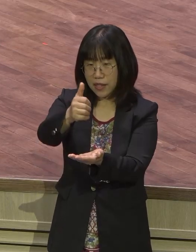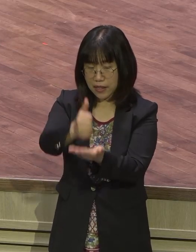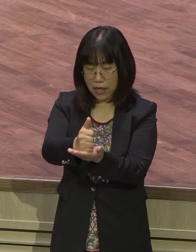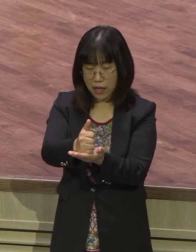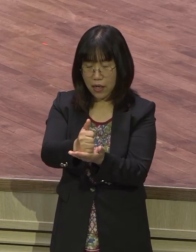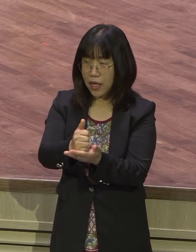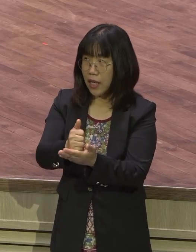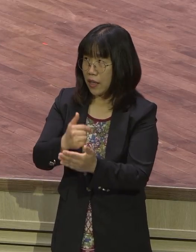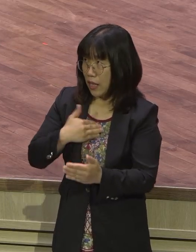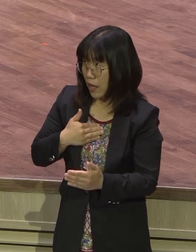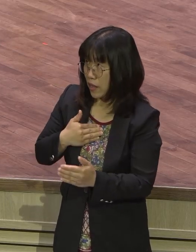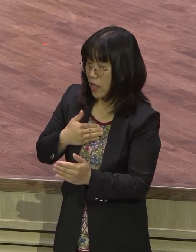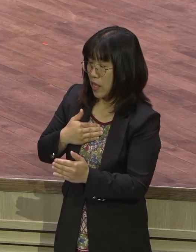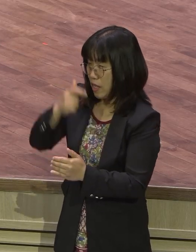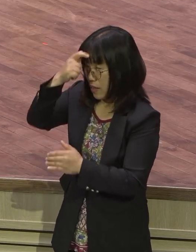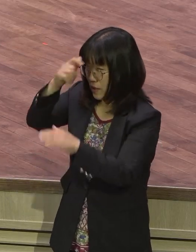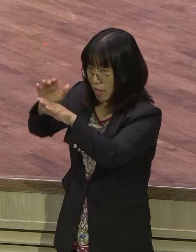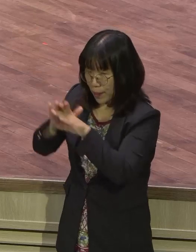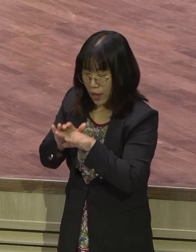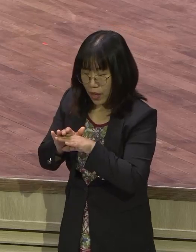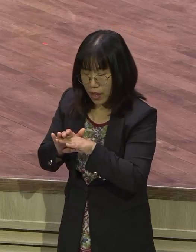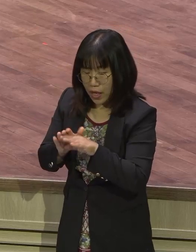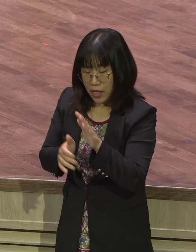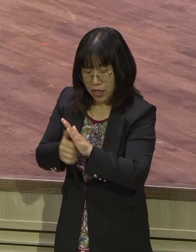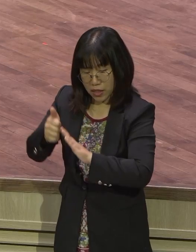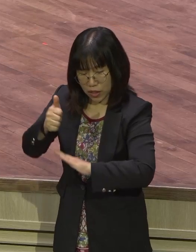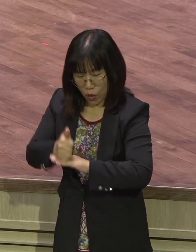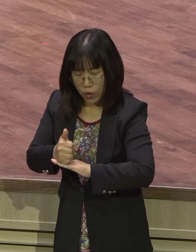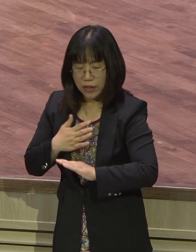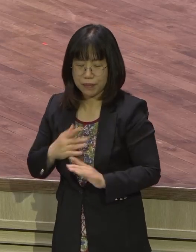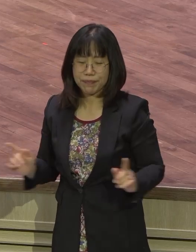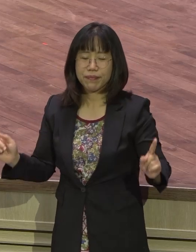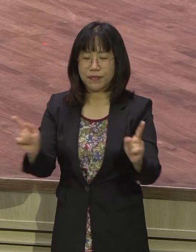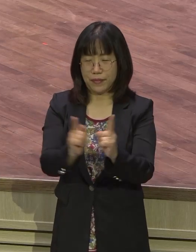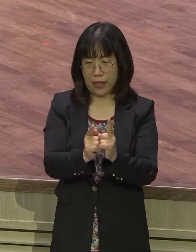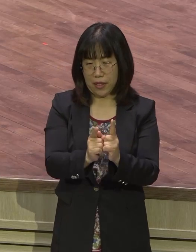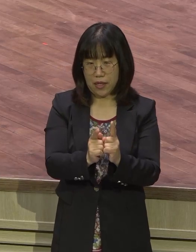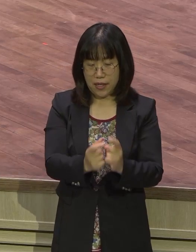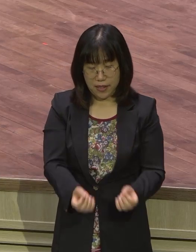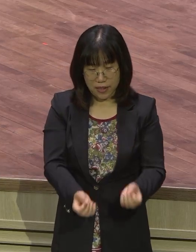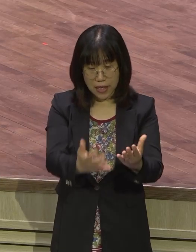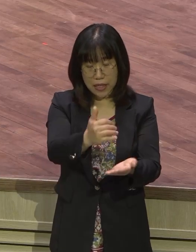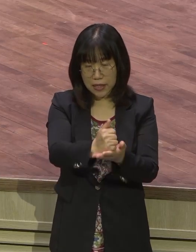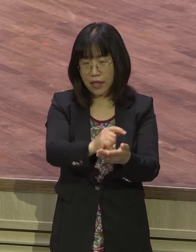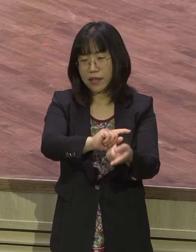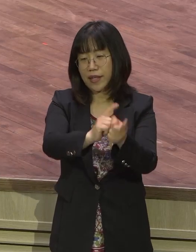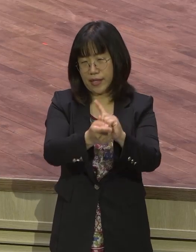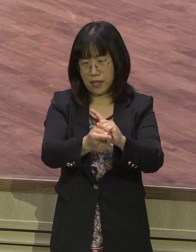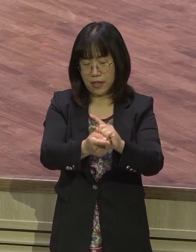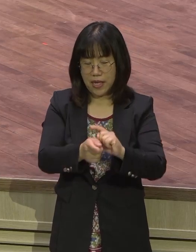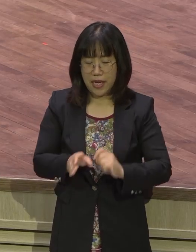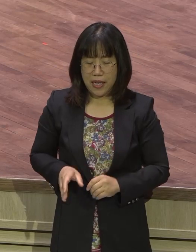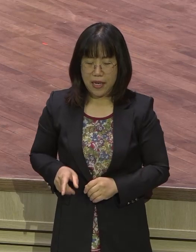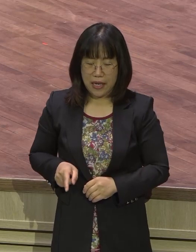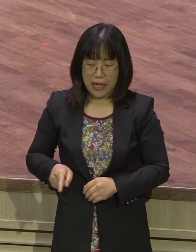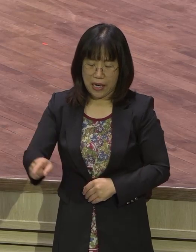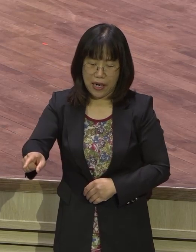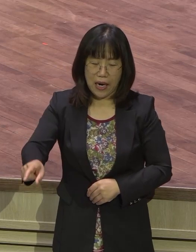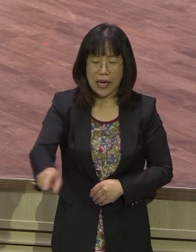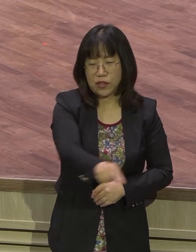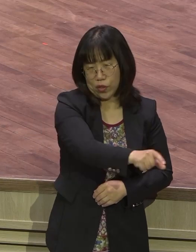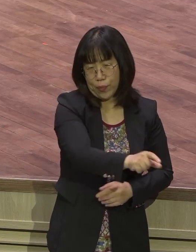그걸 내가 만나줄게. 제사장을 통해서 제사를 통해 하나님 앞에 만나주는데 간접적으로 제사장을